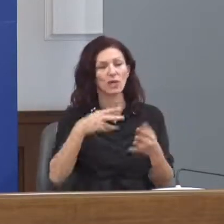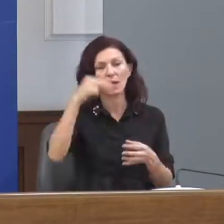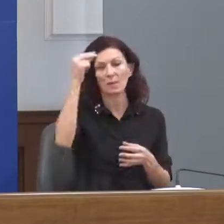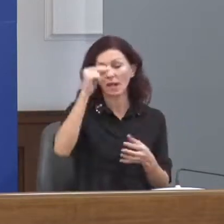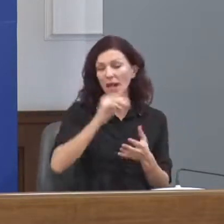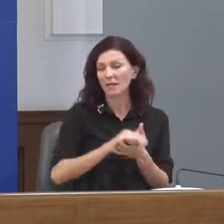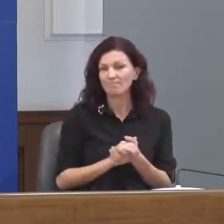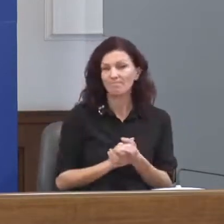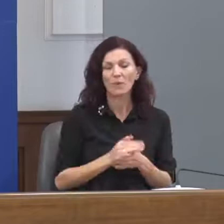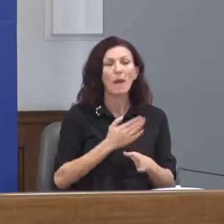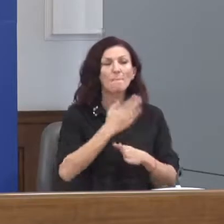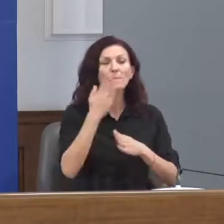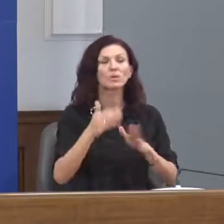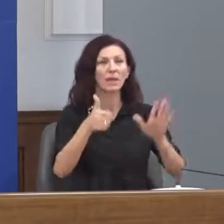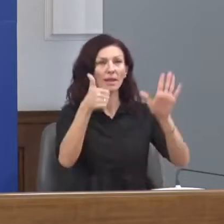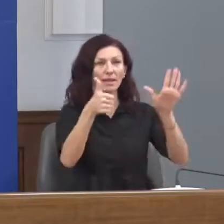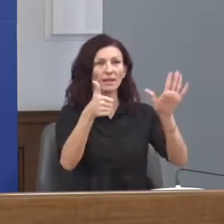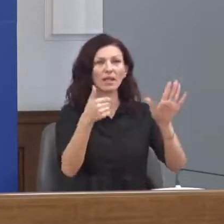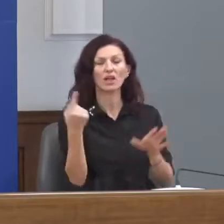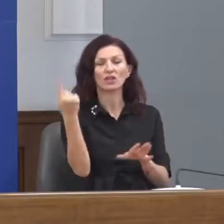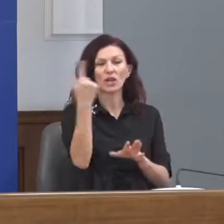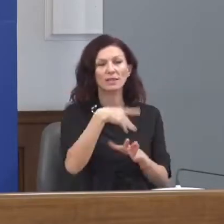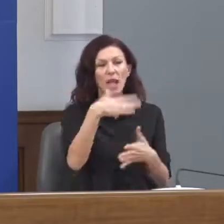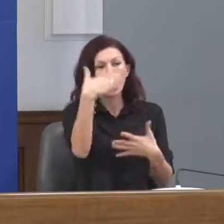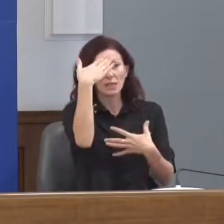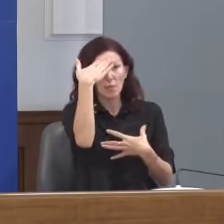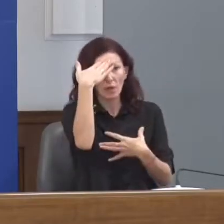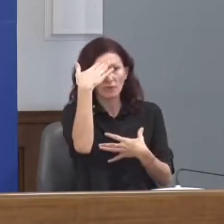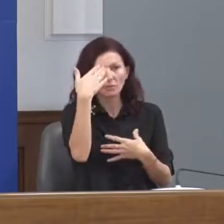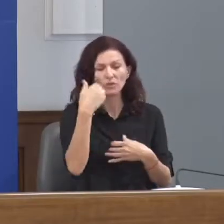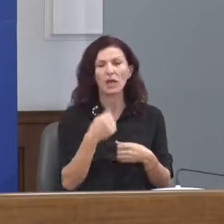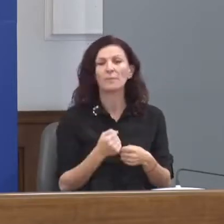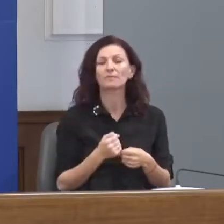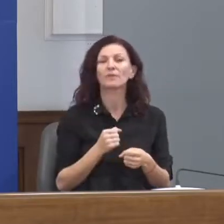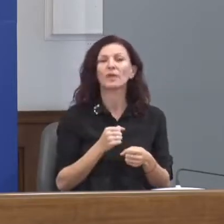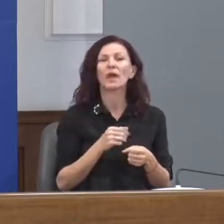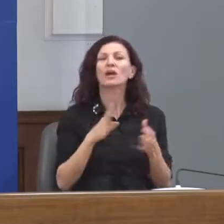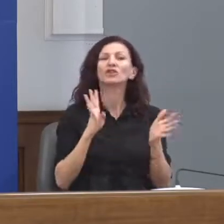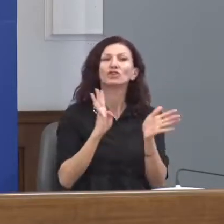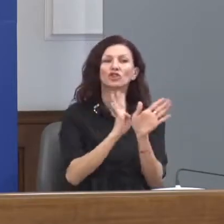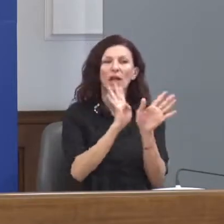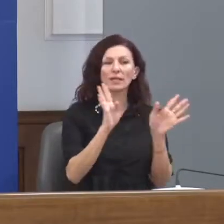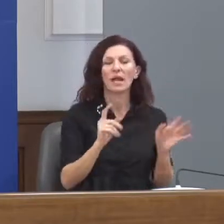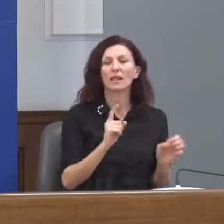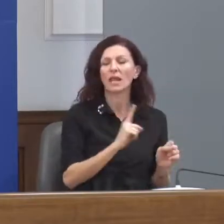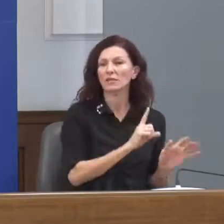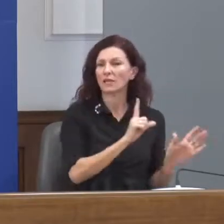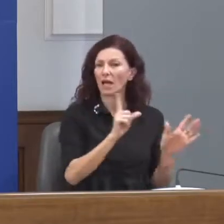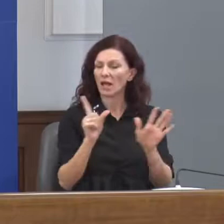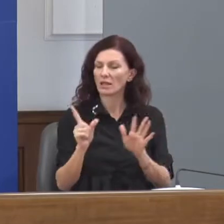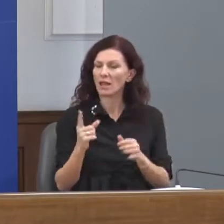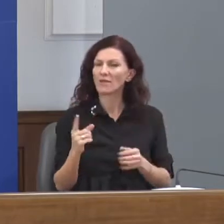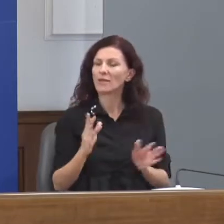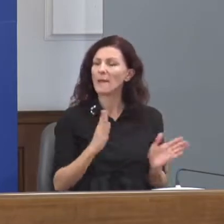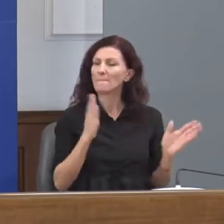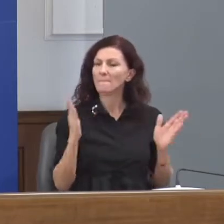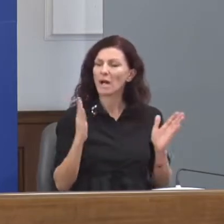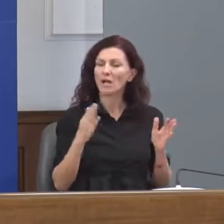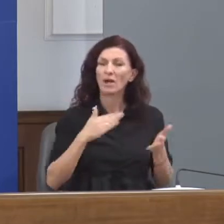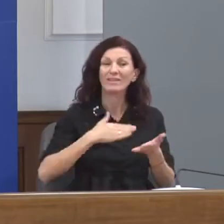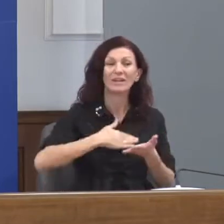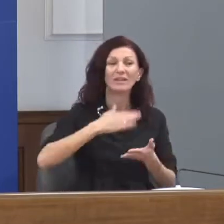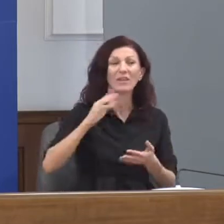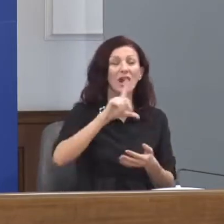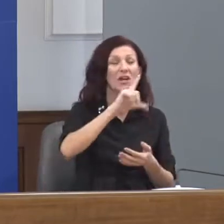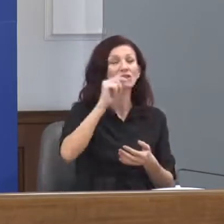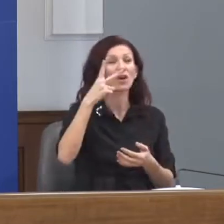през последните 6 дни заболяемостта за 14-дневен период на национално ниво надхвърля 120 на 100